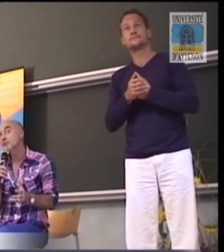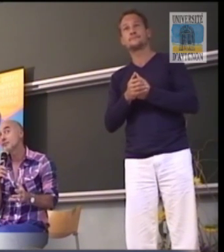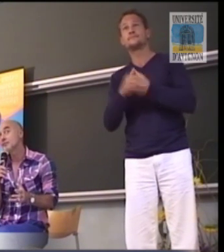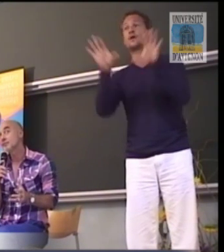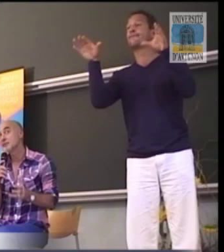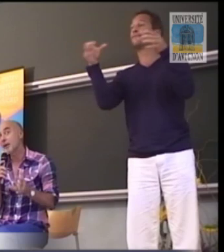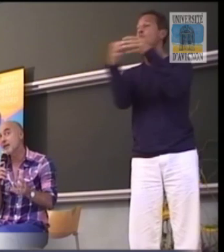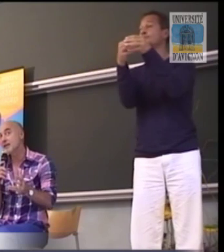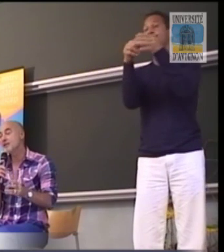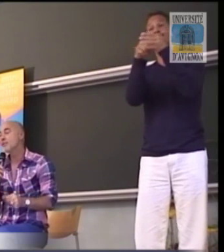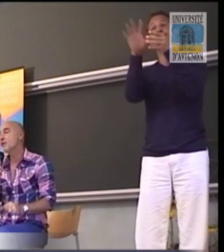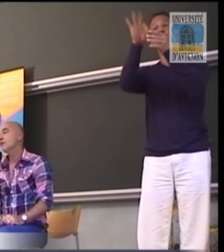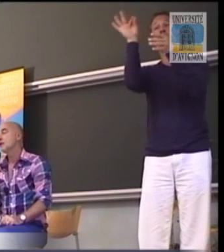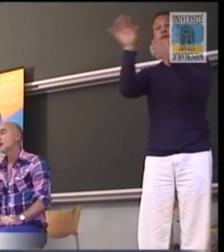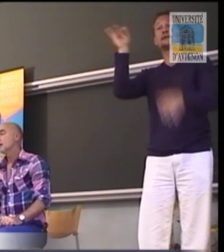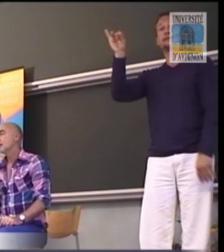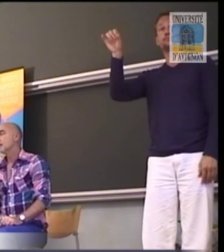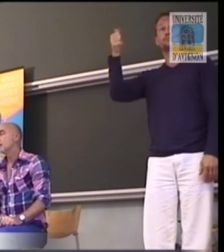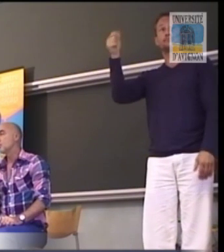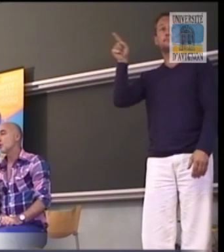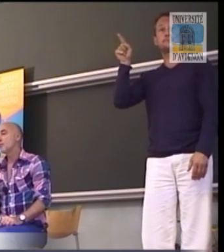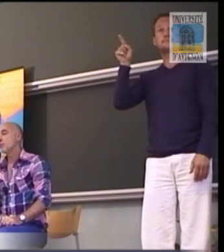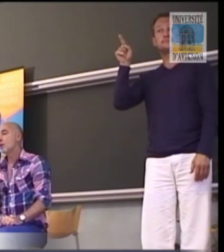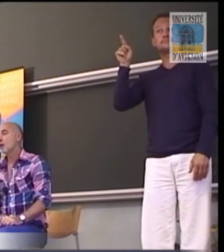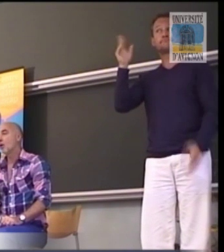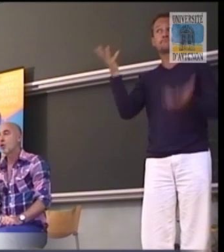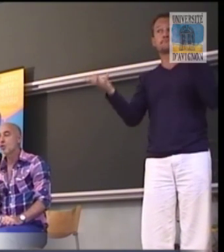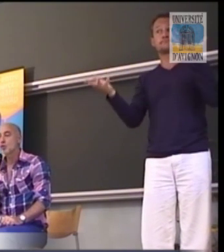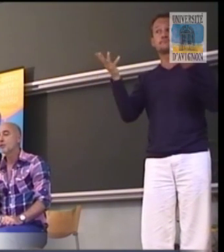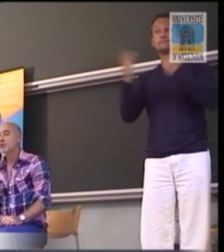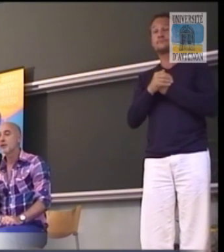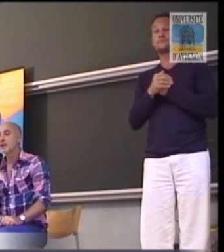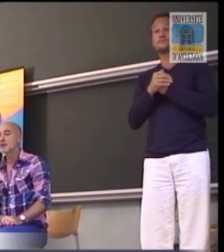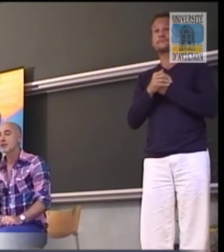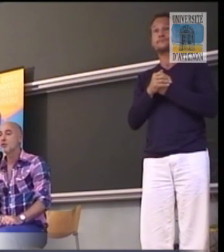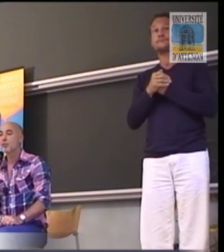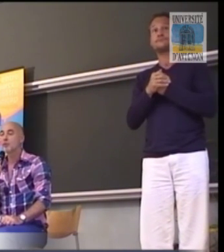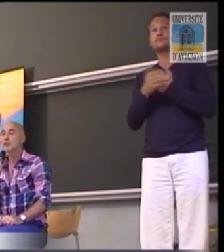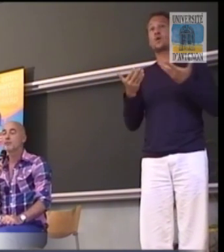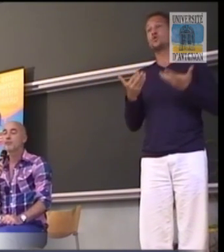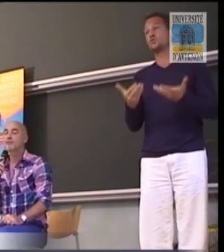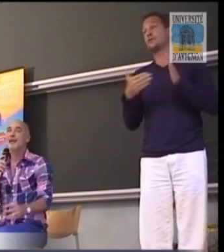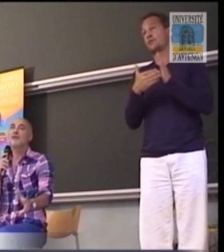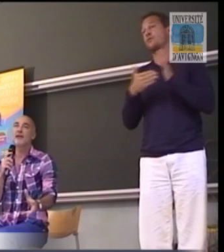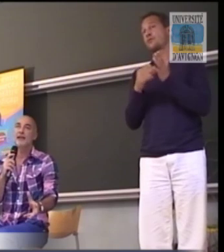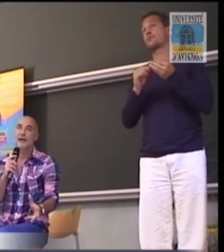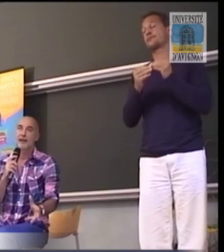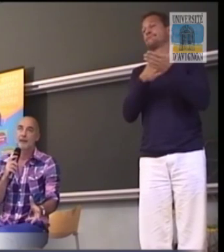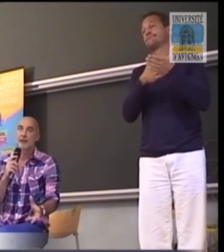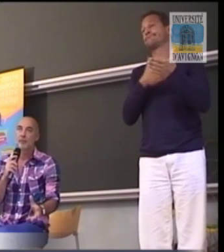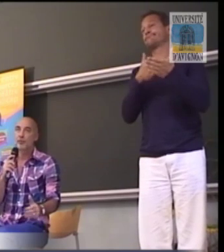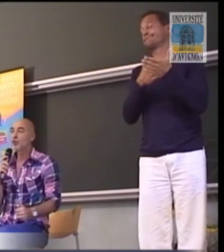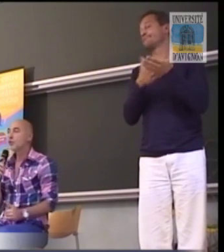formation. Car bien évidemment, nous sommes encore aujourd'hui confrontés à des gens qui vont prendre telle